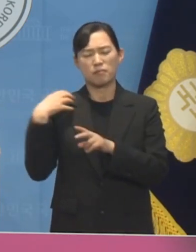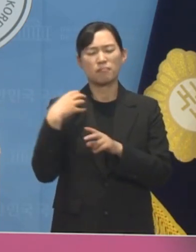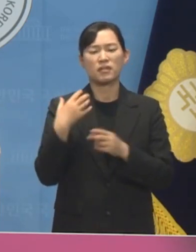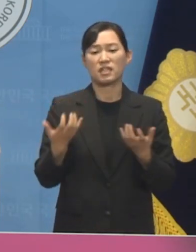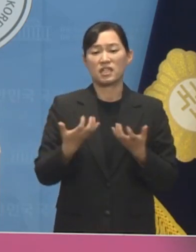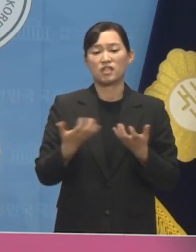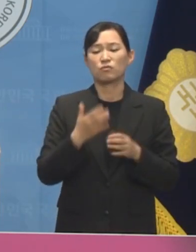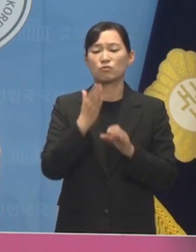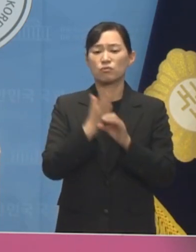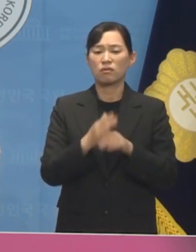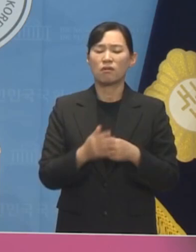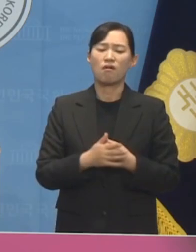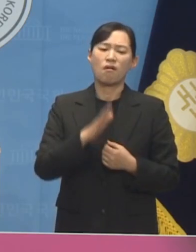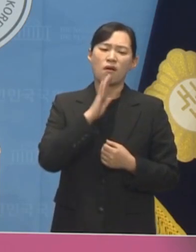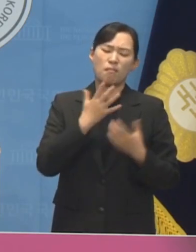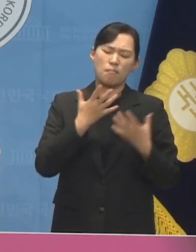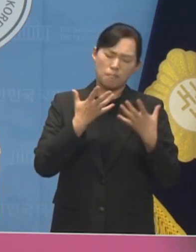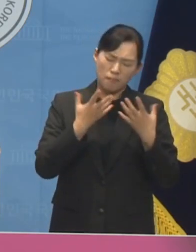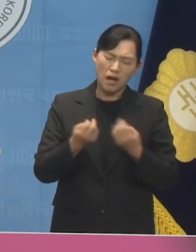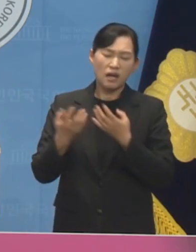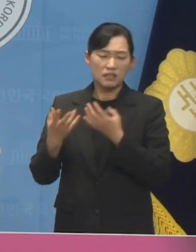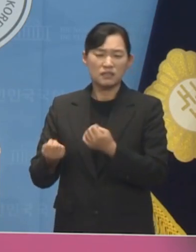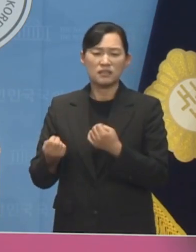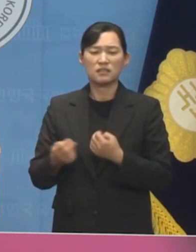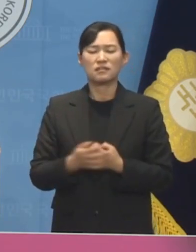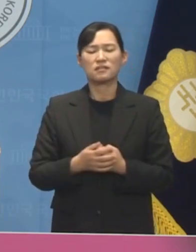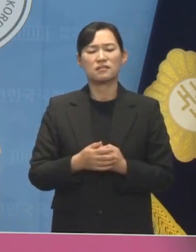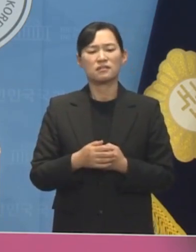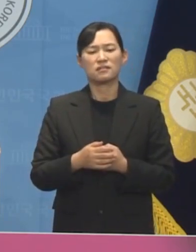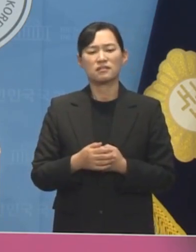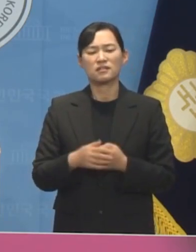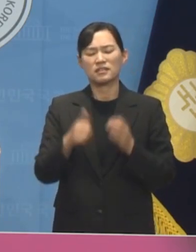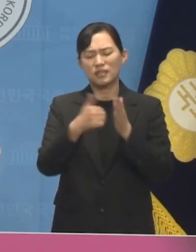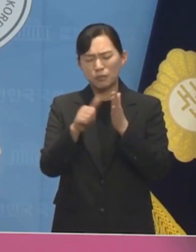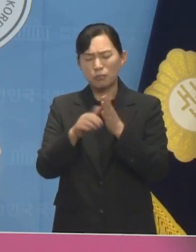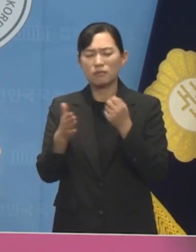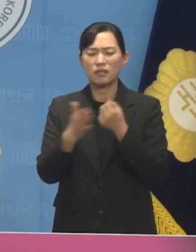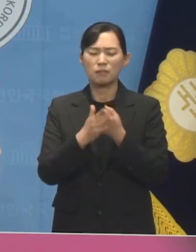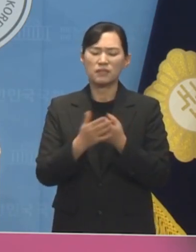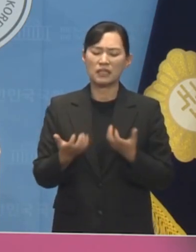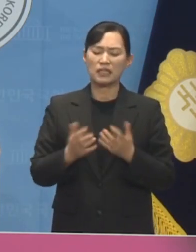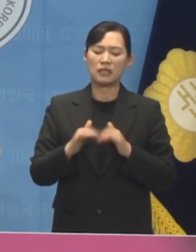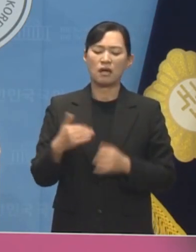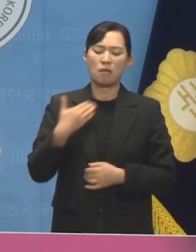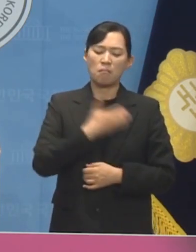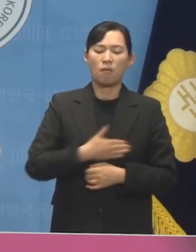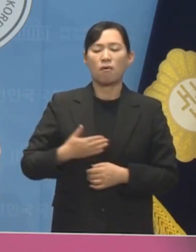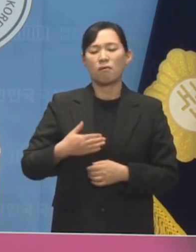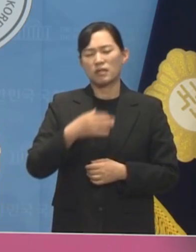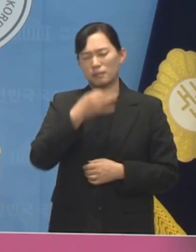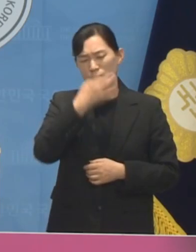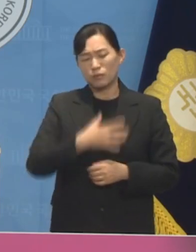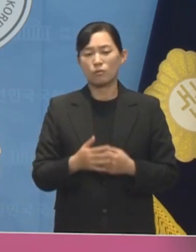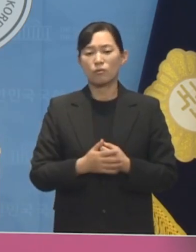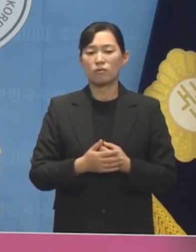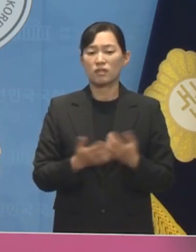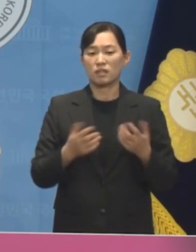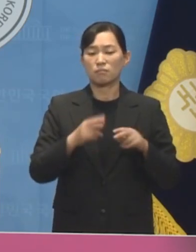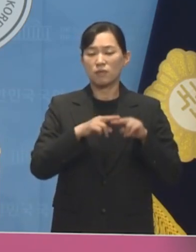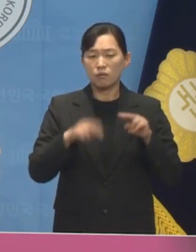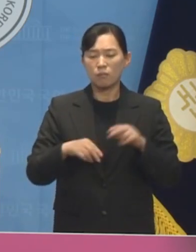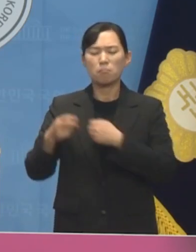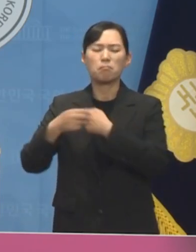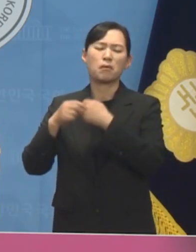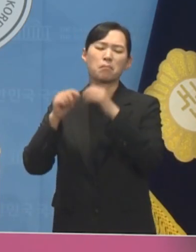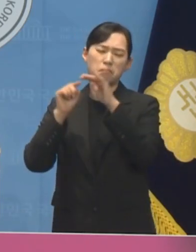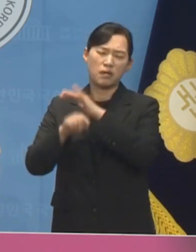있습니다. 셀 수 없이 많은 여러 가지 식재료들을 인해 급식 노동자의 몸은 망가지고 있습니다. 우리는 퇴근 후 하루는 정형외과,